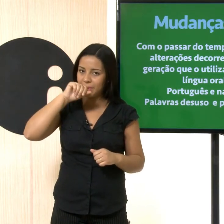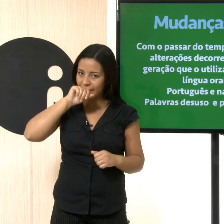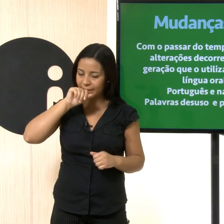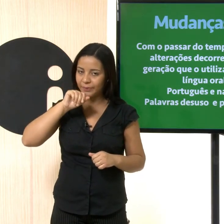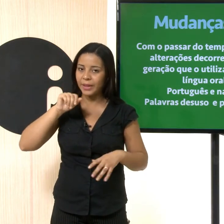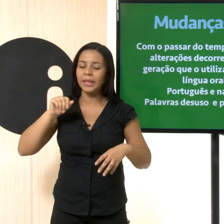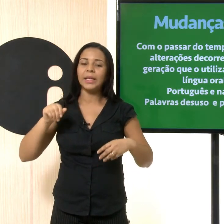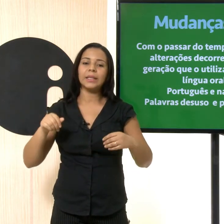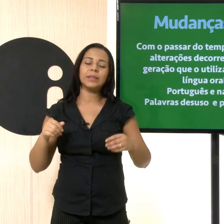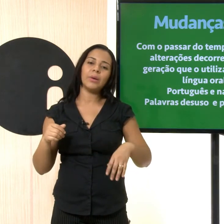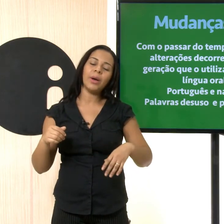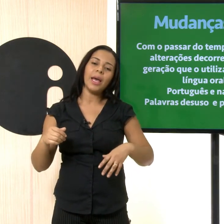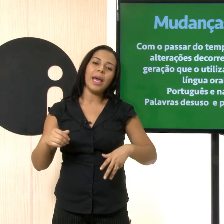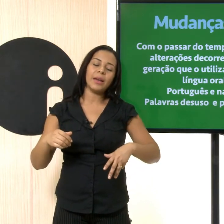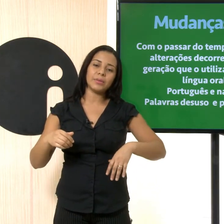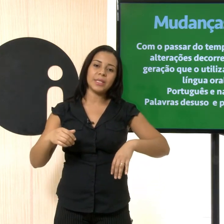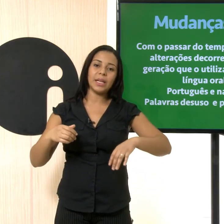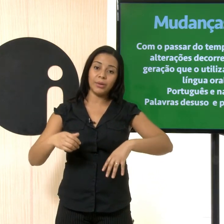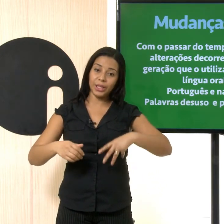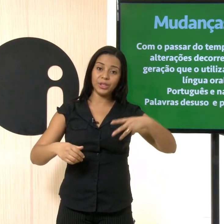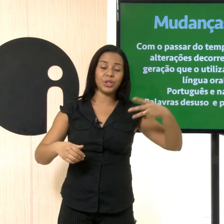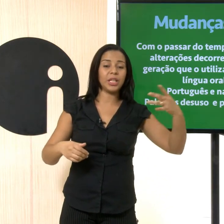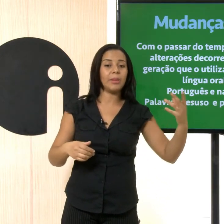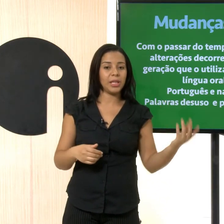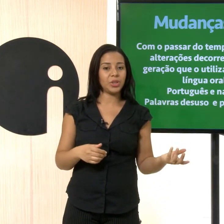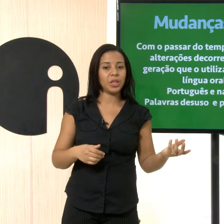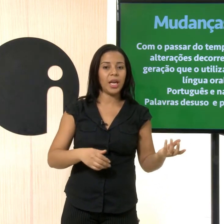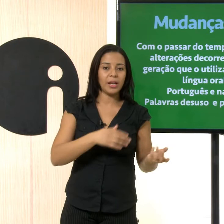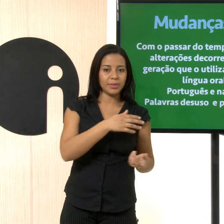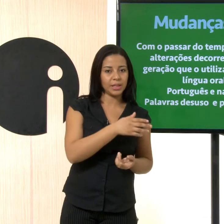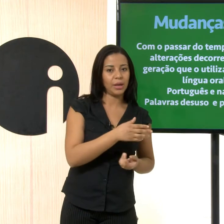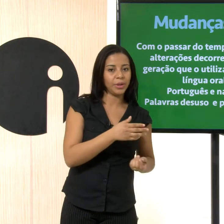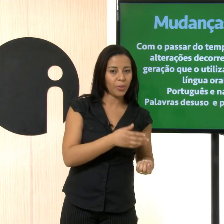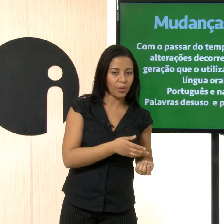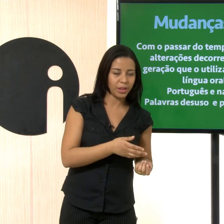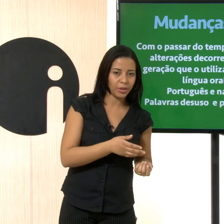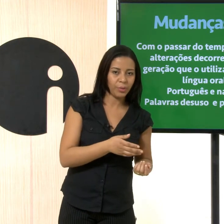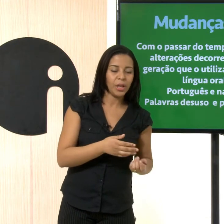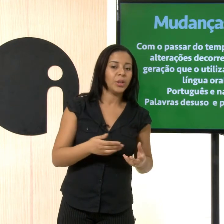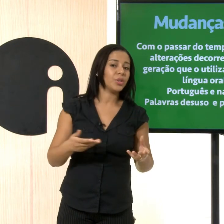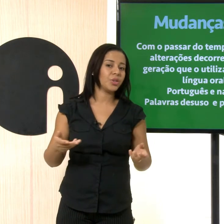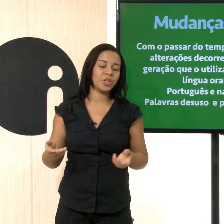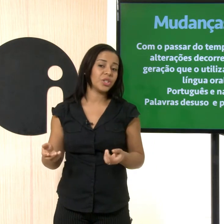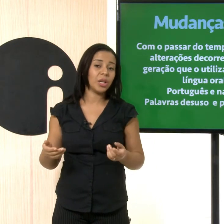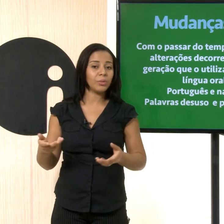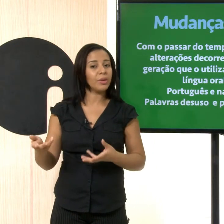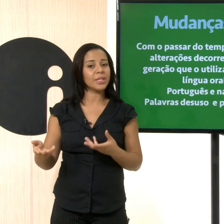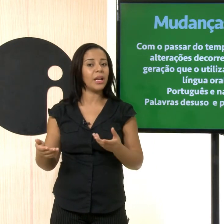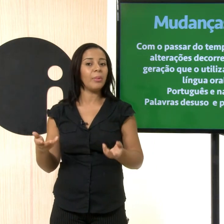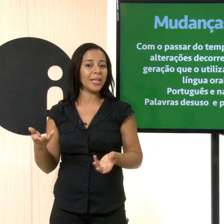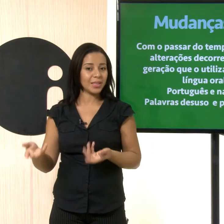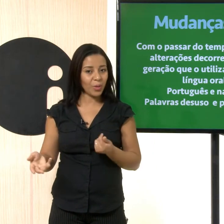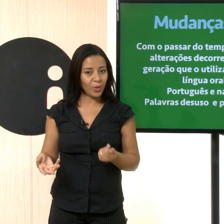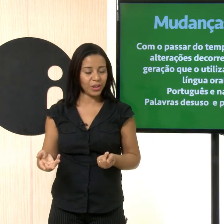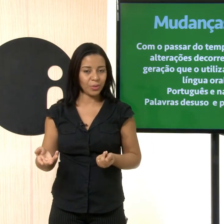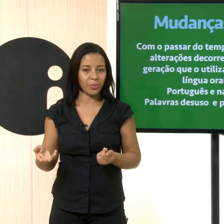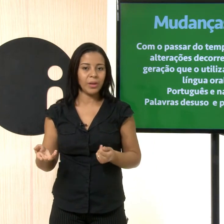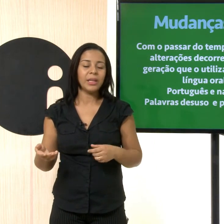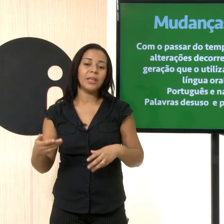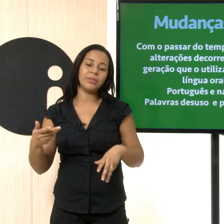mãe. Então era um sinal que antigamente era um sinal icônico e hoje em dia já não é um sinal mais icônico, devido